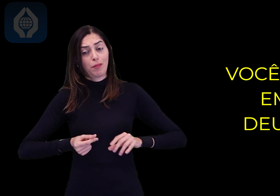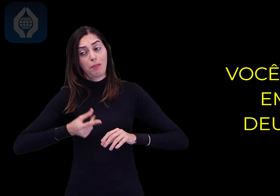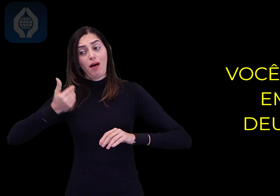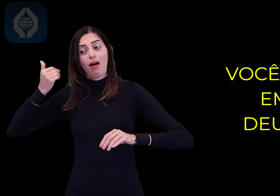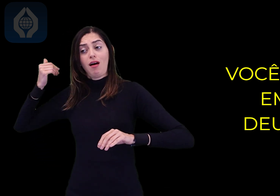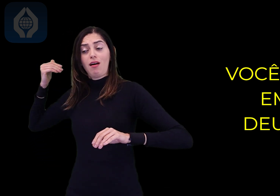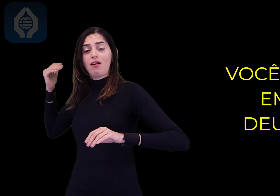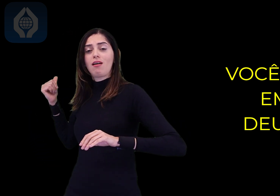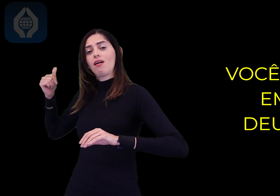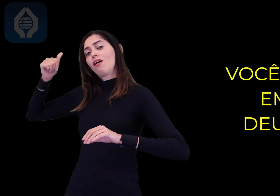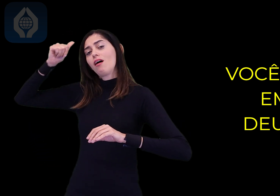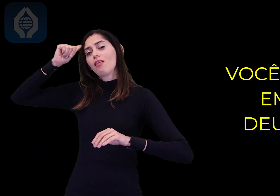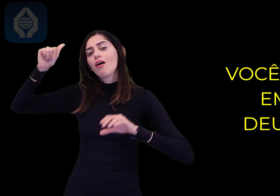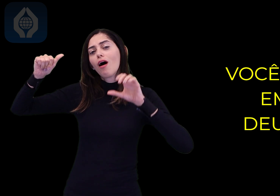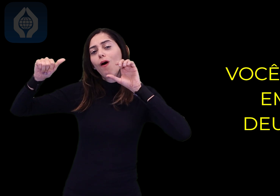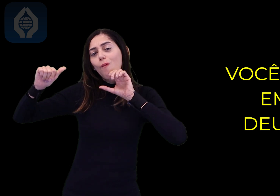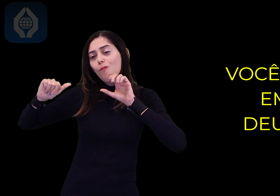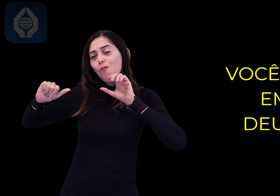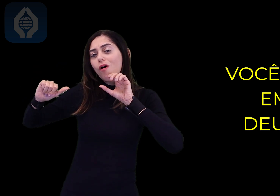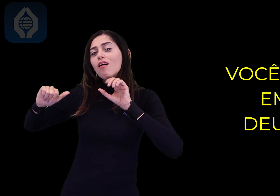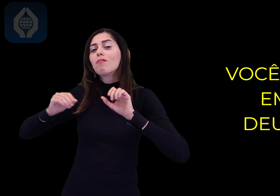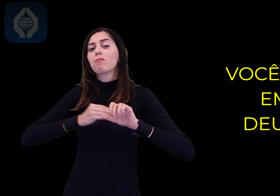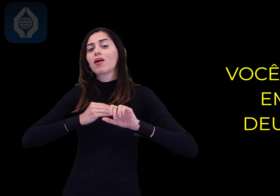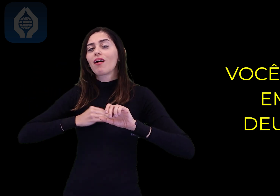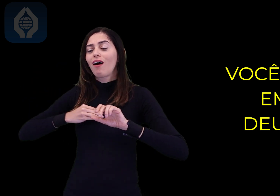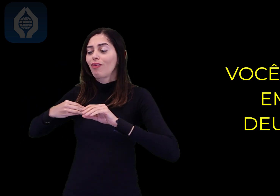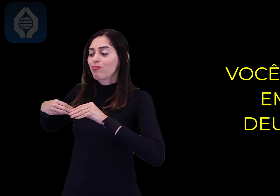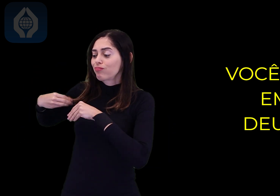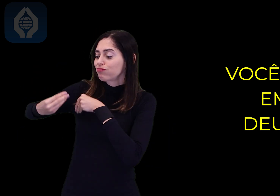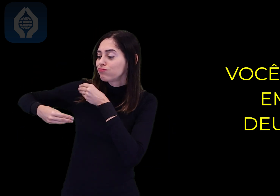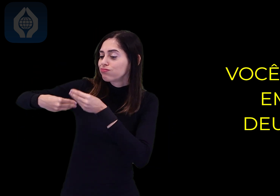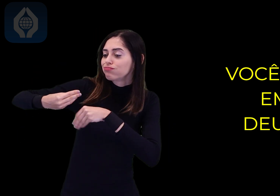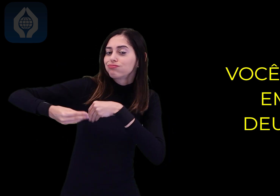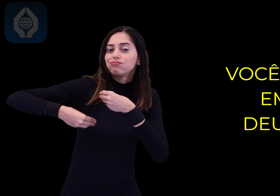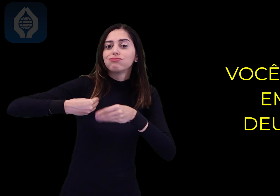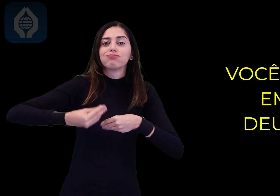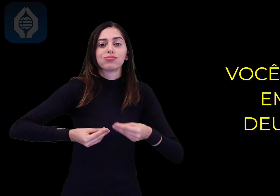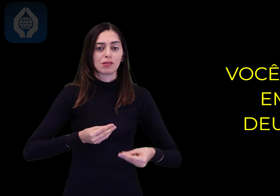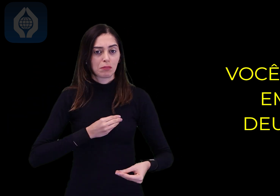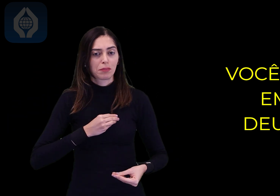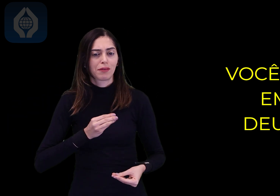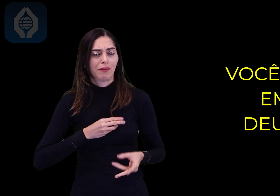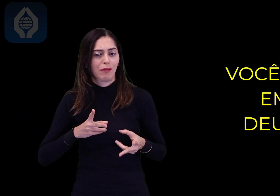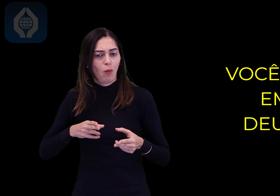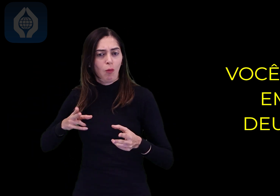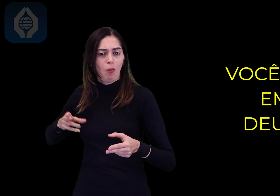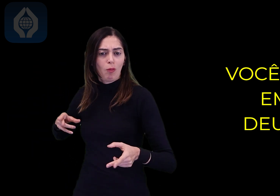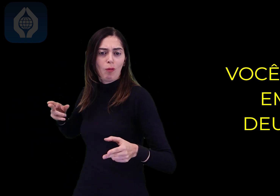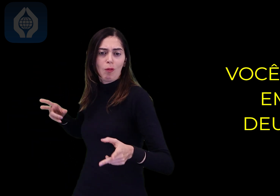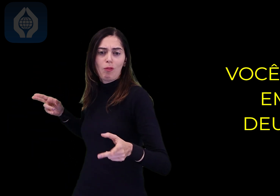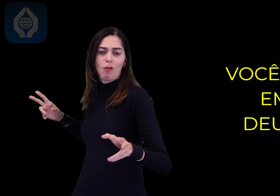pecados, por causa do pecado de outras gerações e porque toda a criação ao redor de nós está sofrendo em consequência do